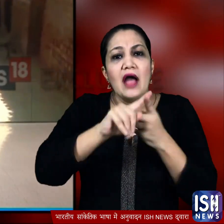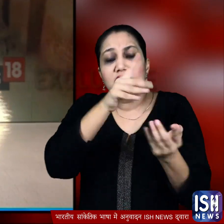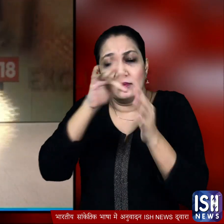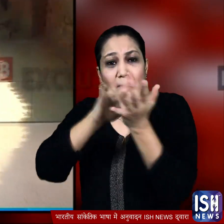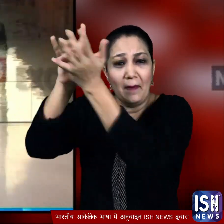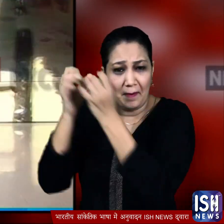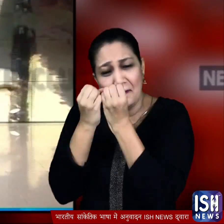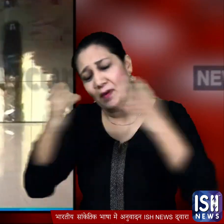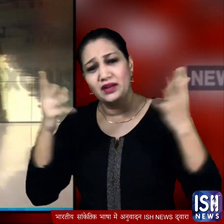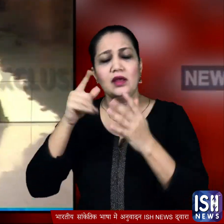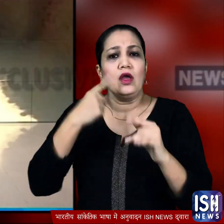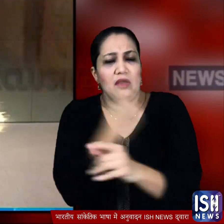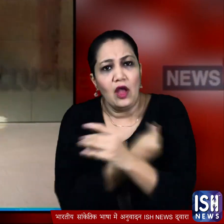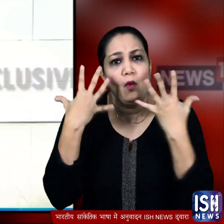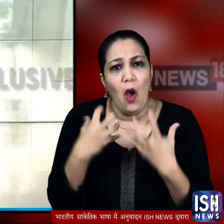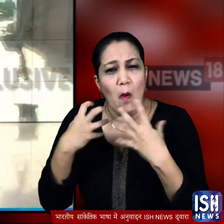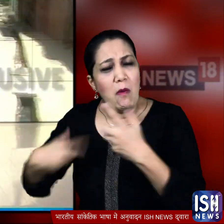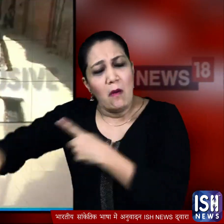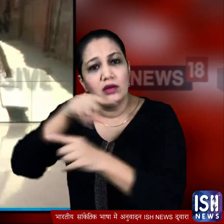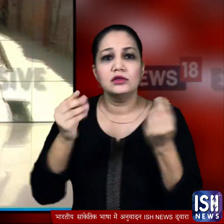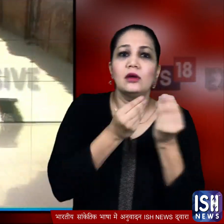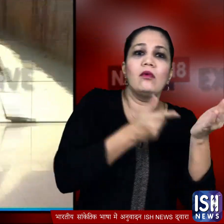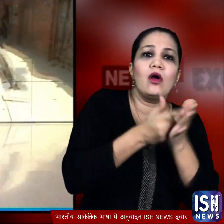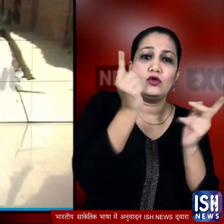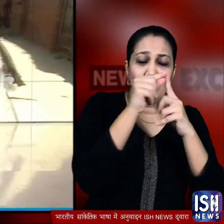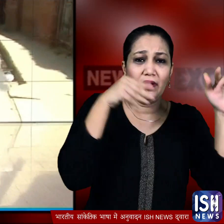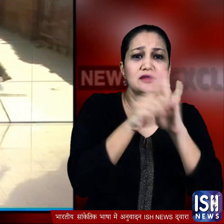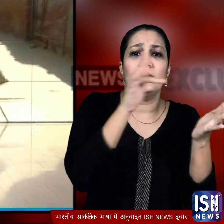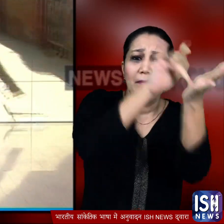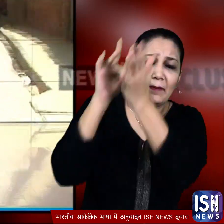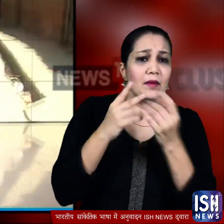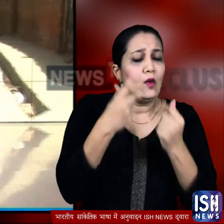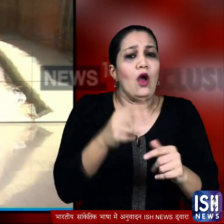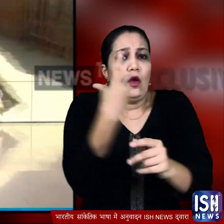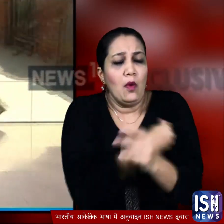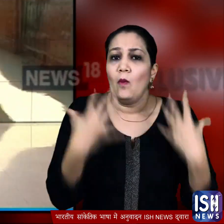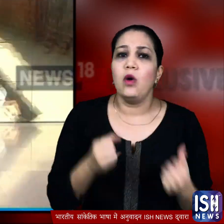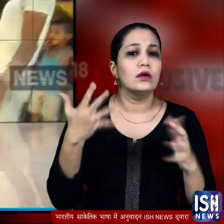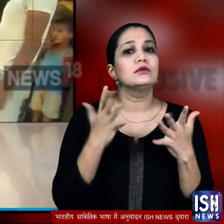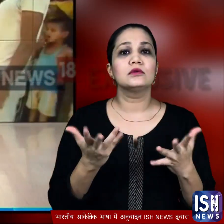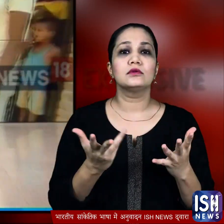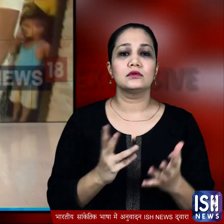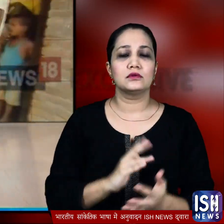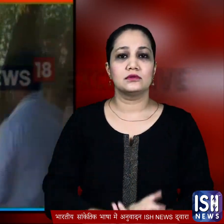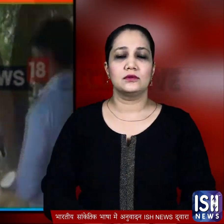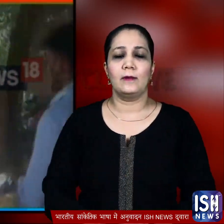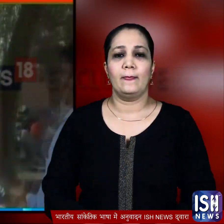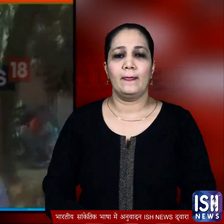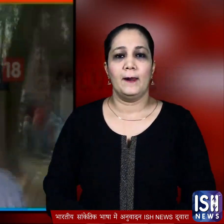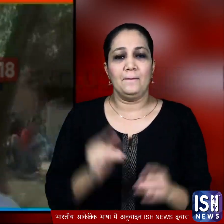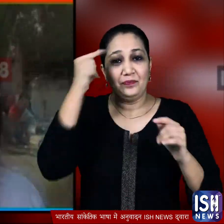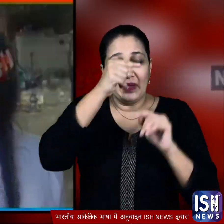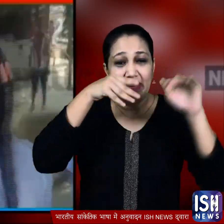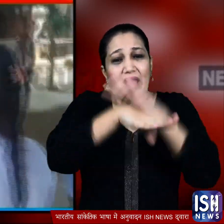कई शहरों से टीका लगवाने के लिए मारामारी की खबरें आ रही हैं, वहीं दूसरी ओर उत्तर प्रदेश के कुछ जिलों में लोग टीका लगवाने से कतरा रहे हैं।